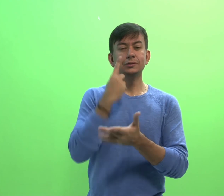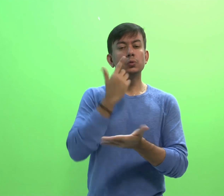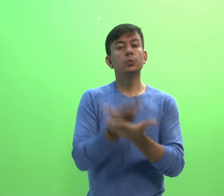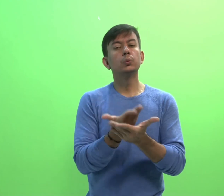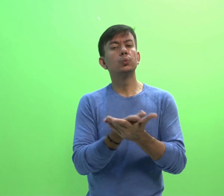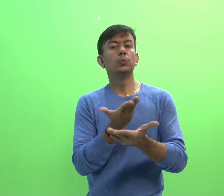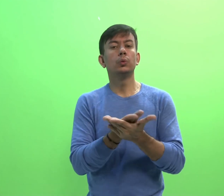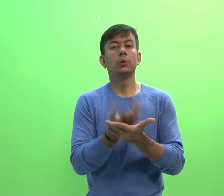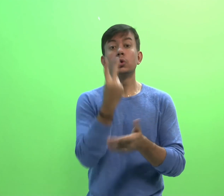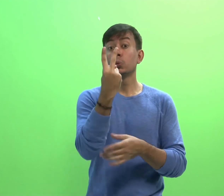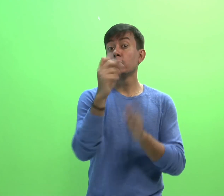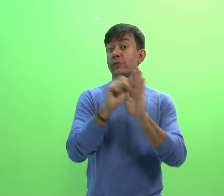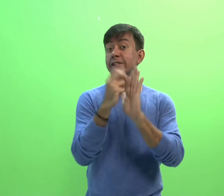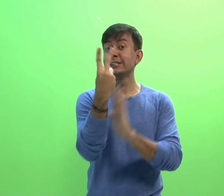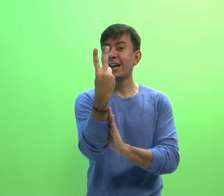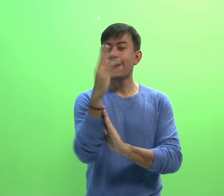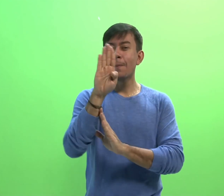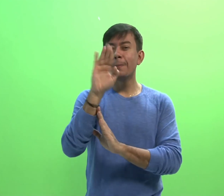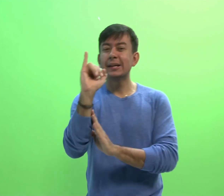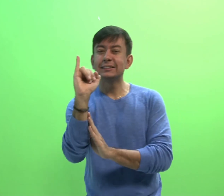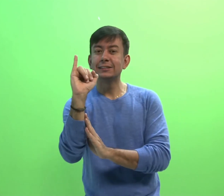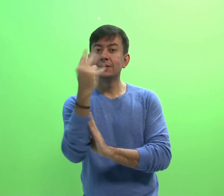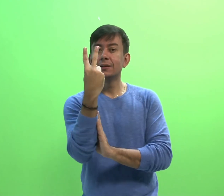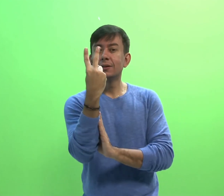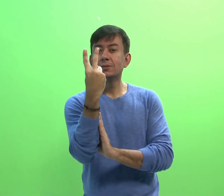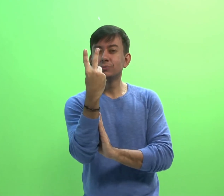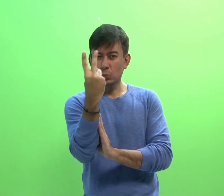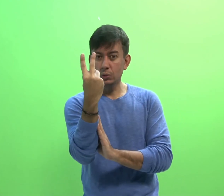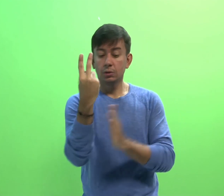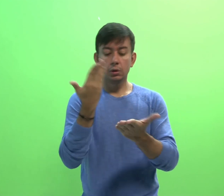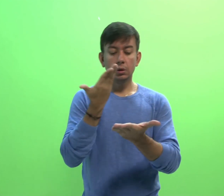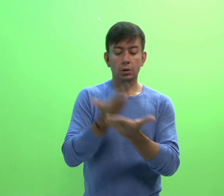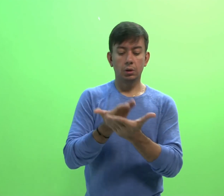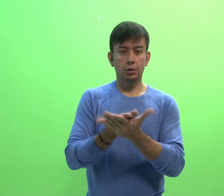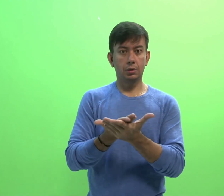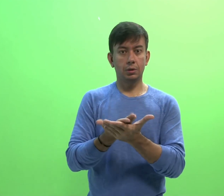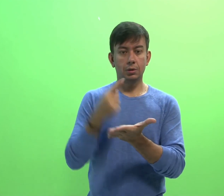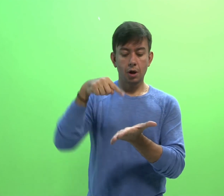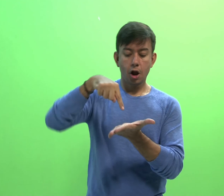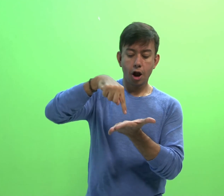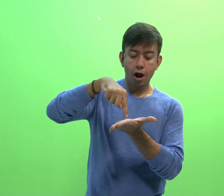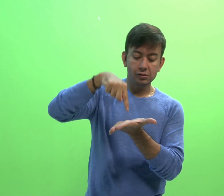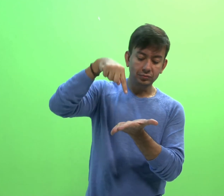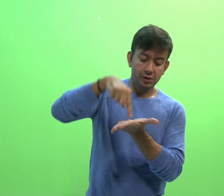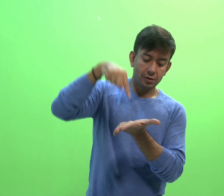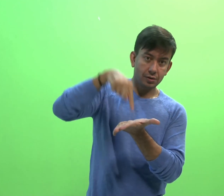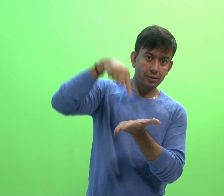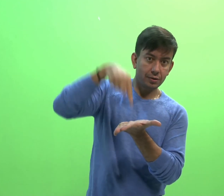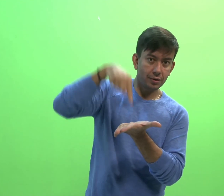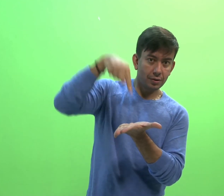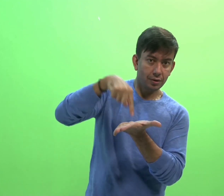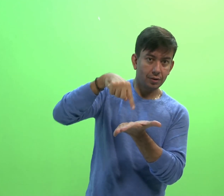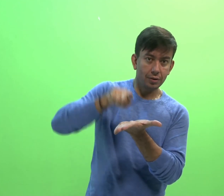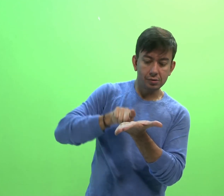Sinal para estudar. Feito duas vezes. Bi, 2. Ó, bate duas vezes.